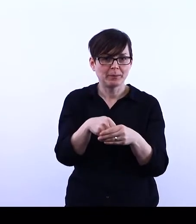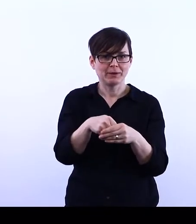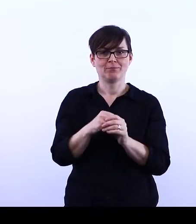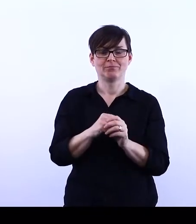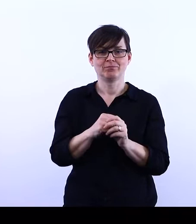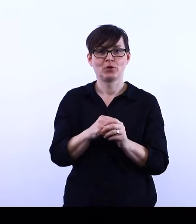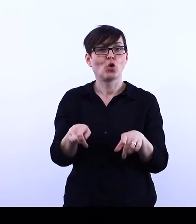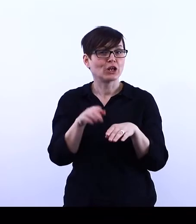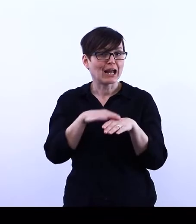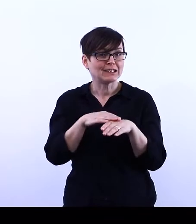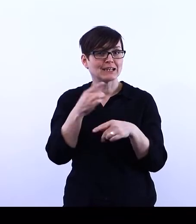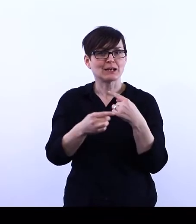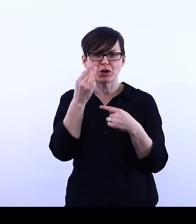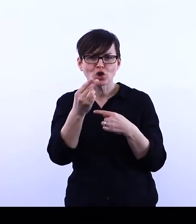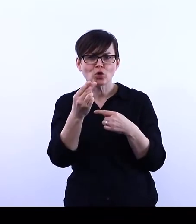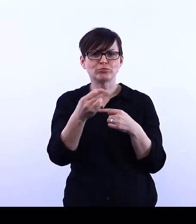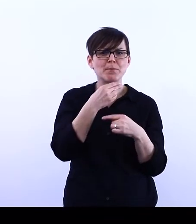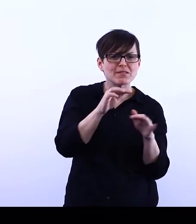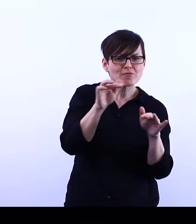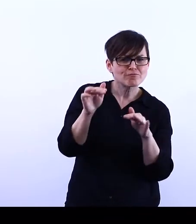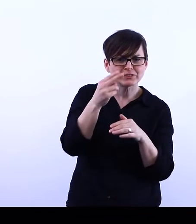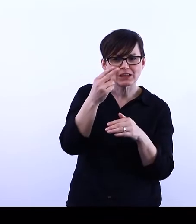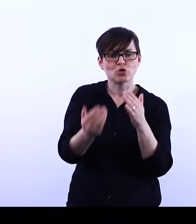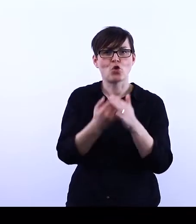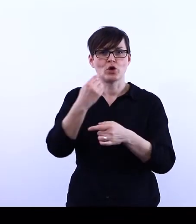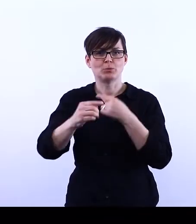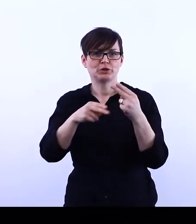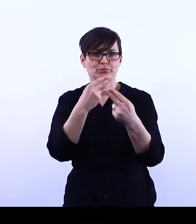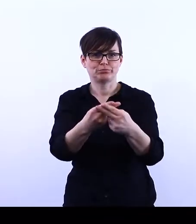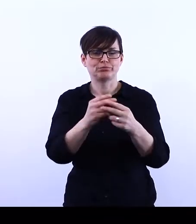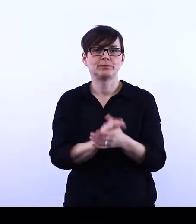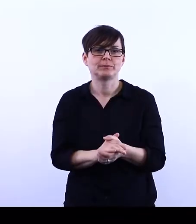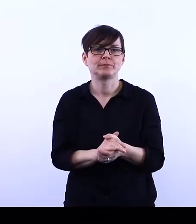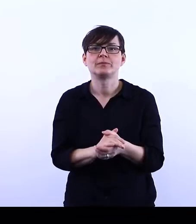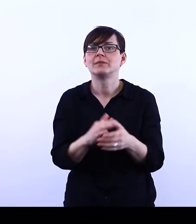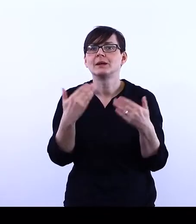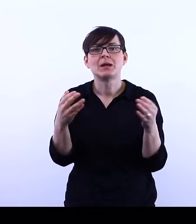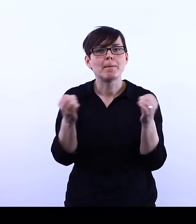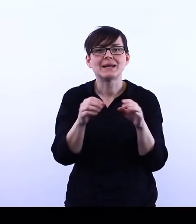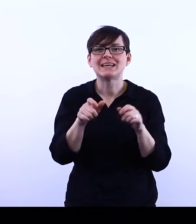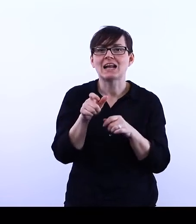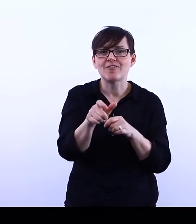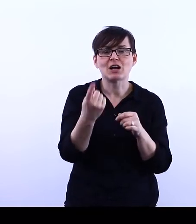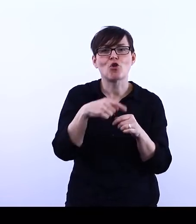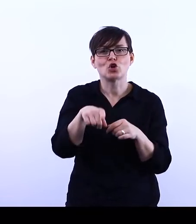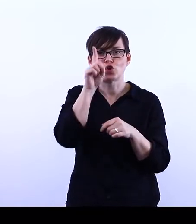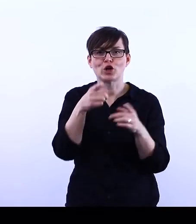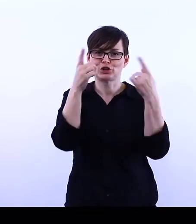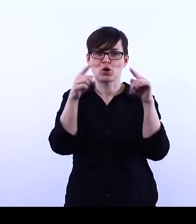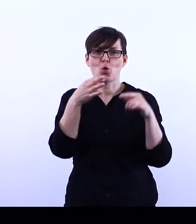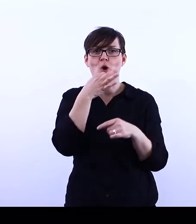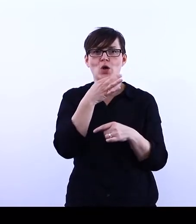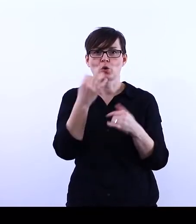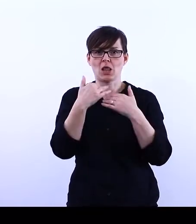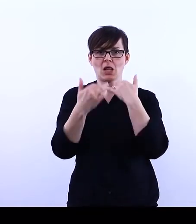wieder auch Bedarfe und neue Prozesse abbilden. Wir haben die medialen Pfade mit der deutschen Chorjugend, da gehe ich jetzt nicht weiter